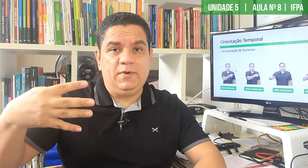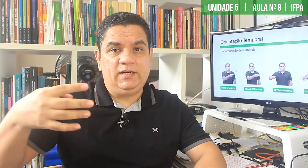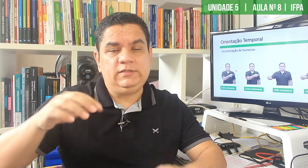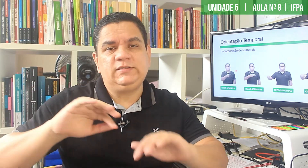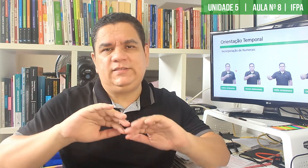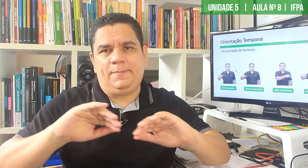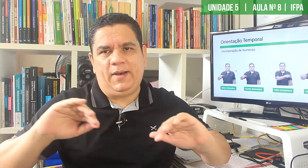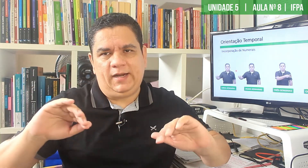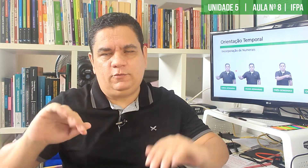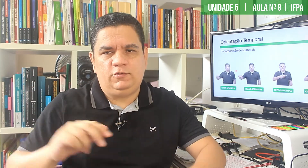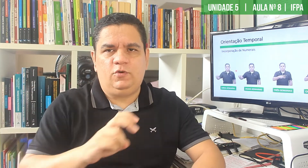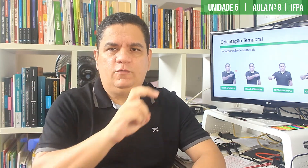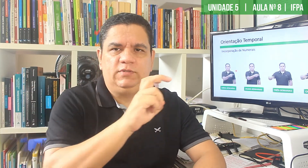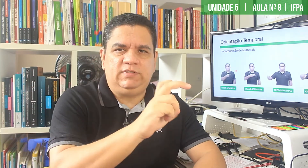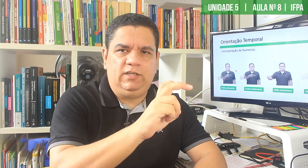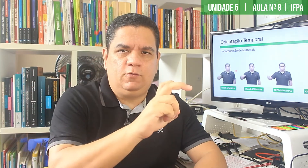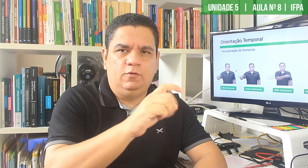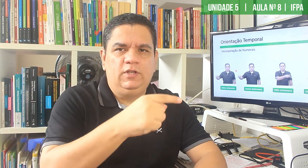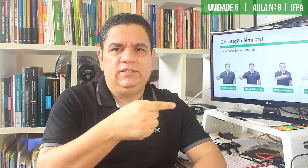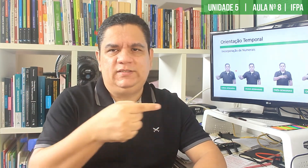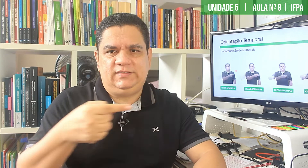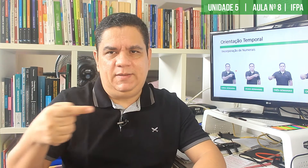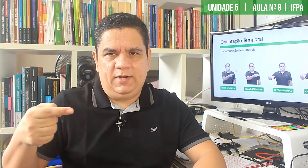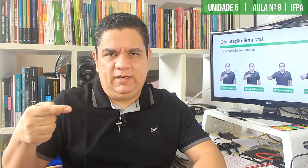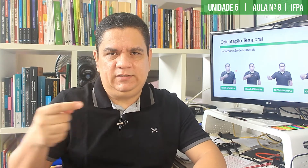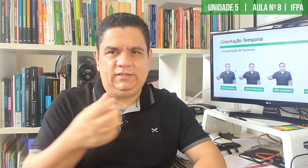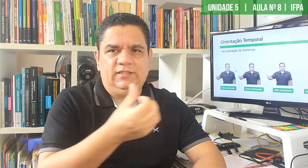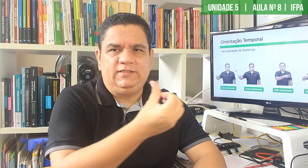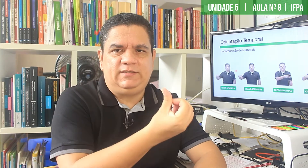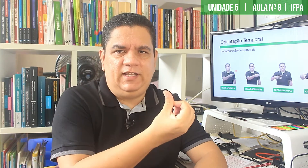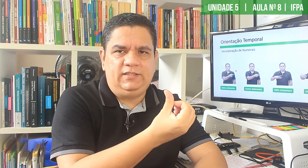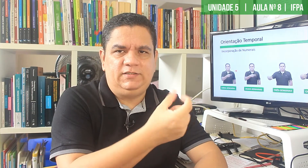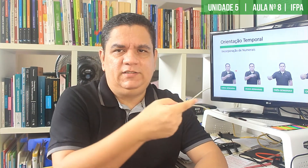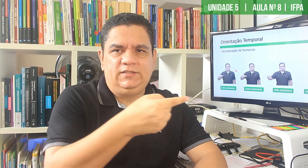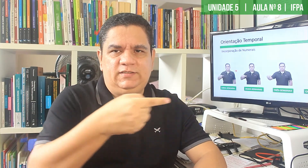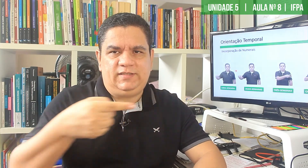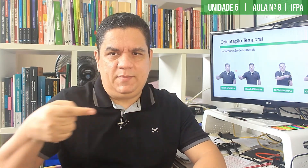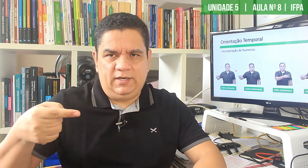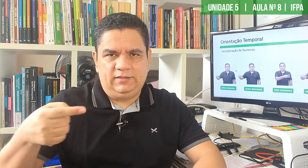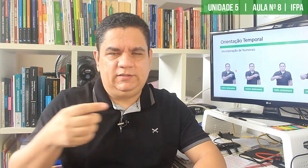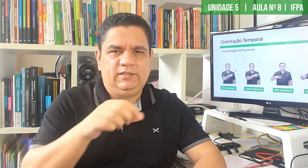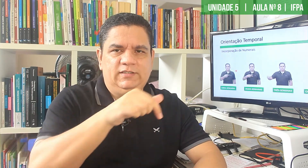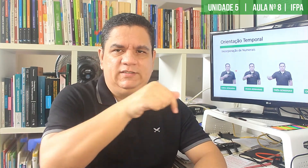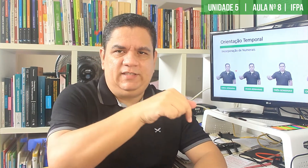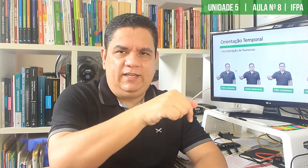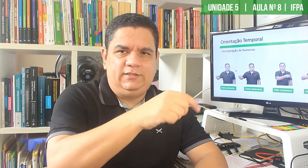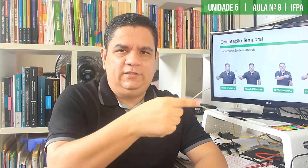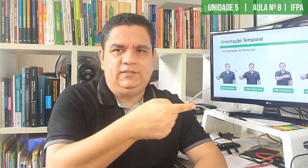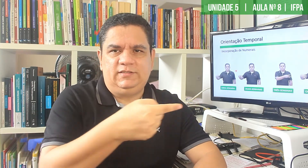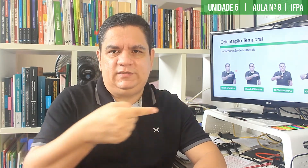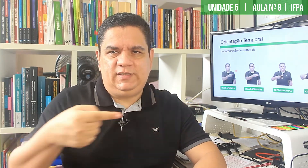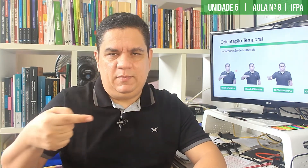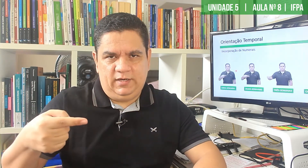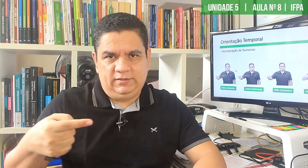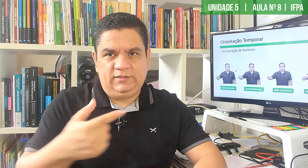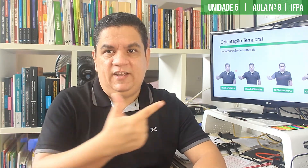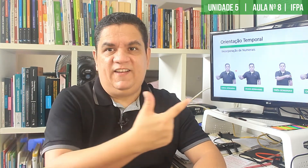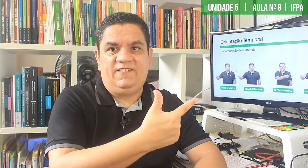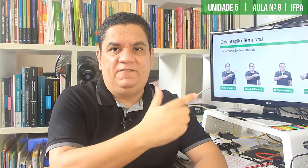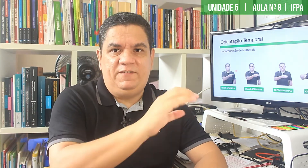semanas, separa tudo de novo. 5 semanas, 6 semanas, 7 semanas,